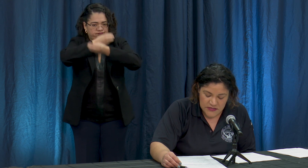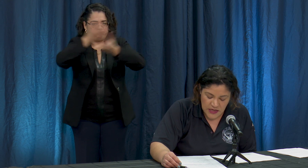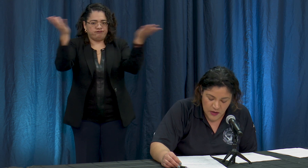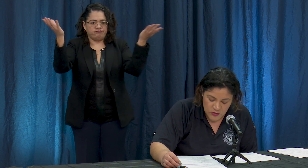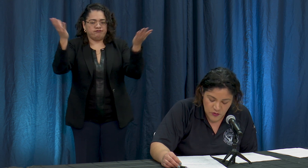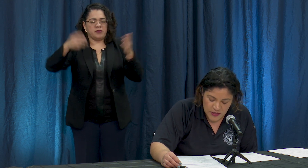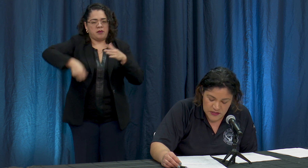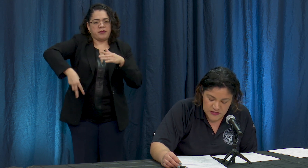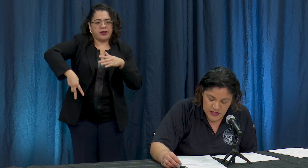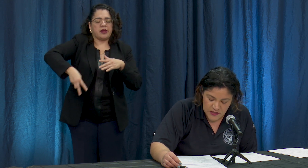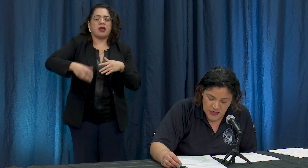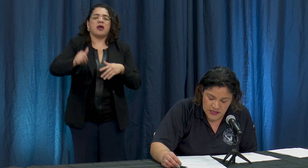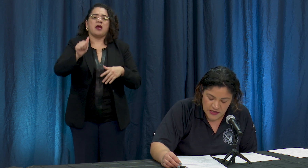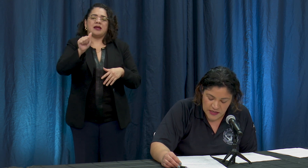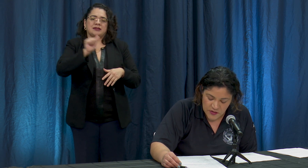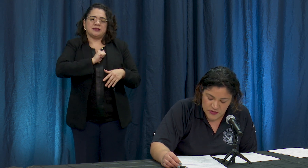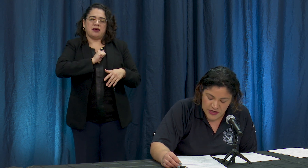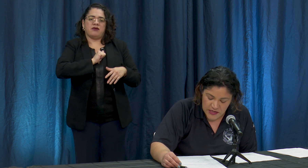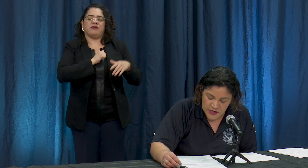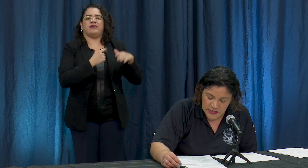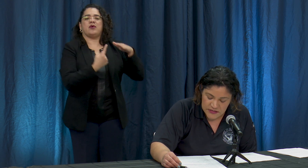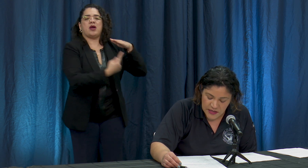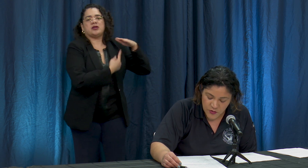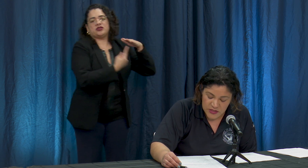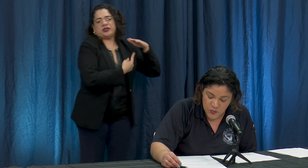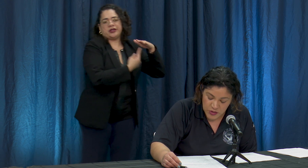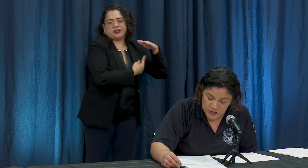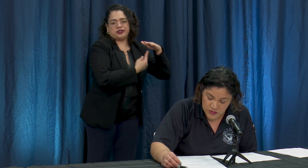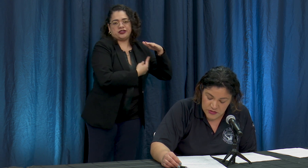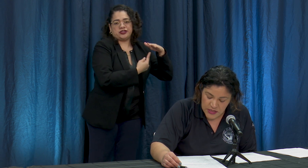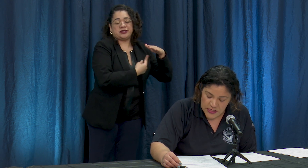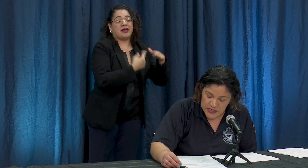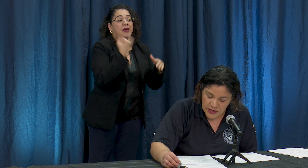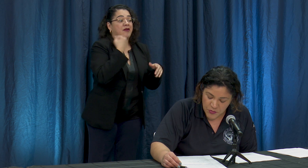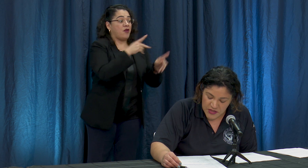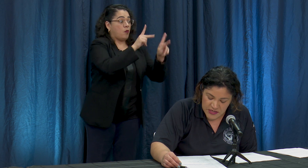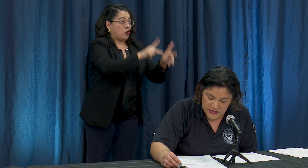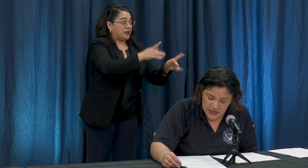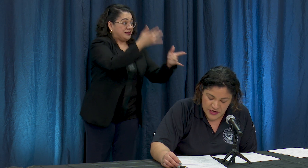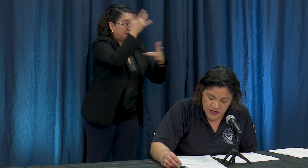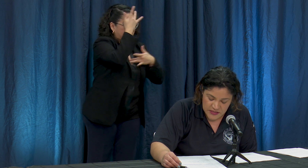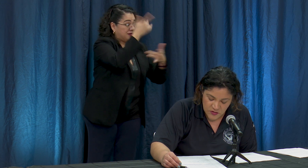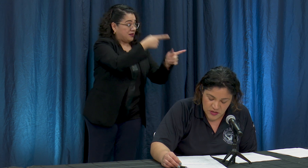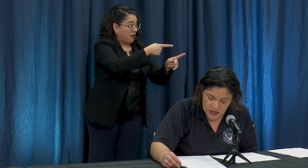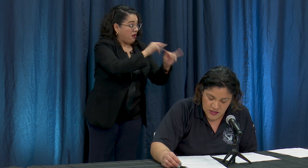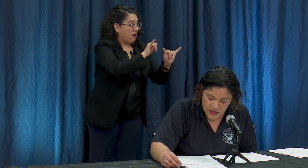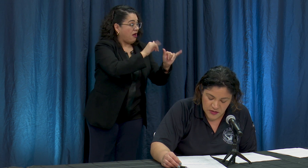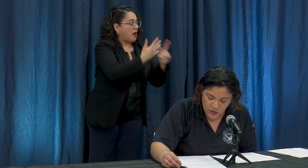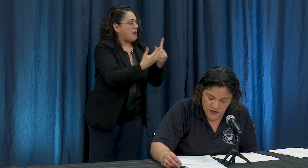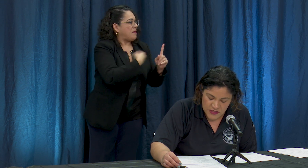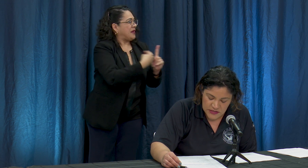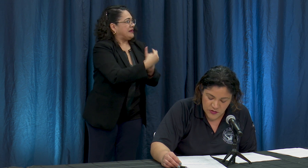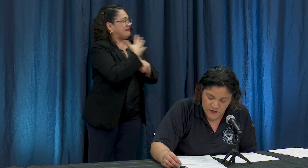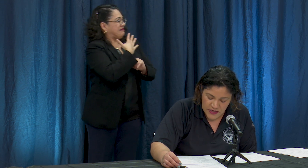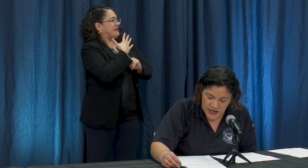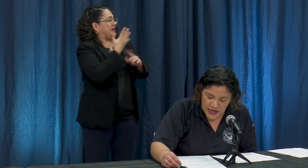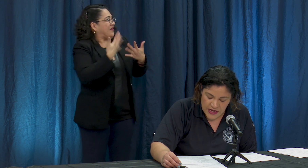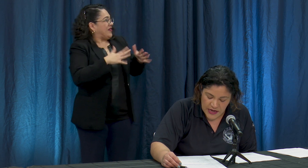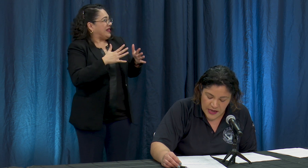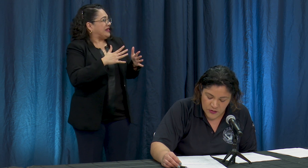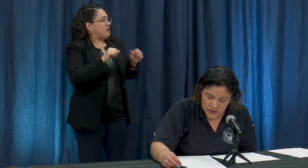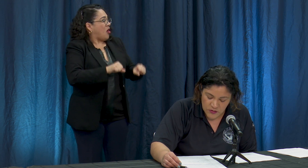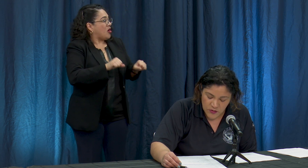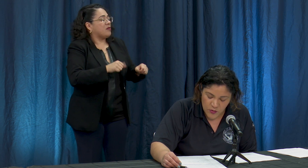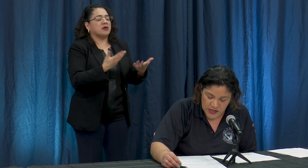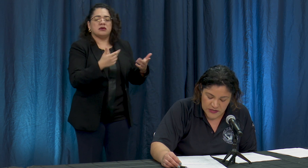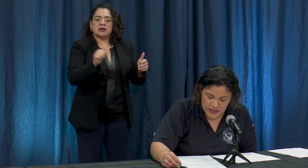COVID-19 se autoaíslen y aquellos que han estado expuestos y que puedan estar a riesgo de tener el COVID-19 a